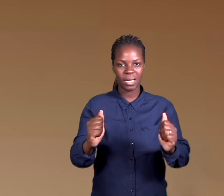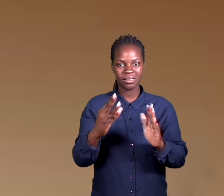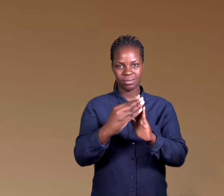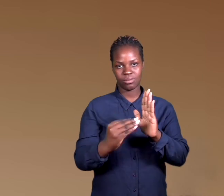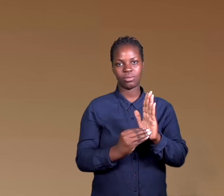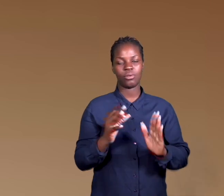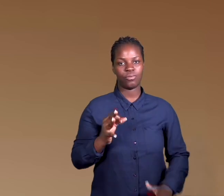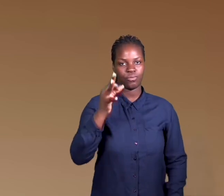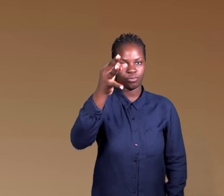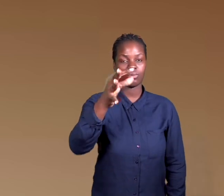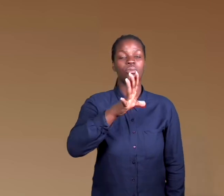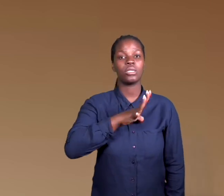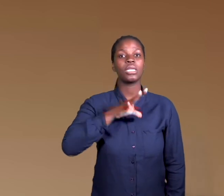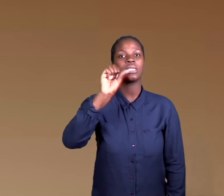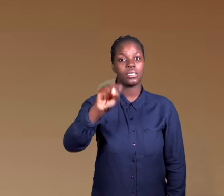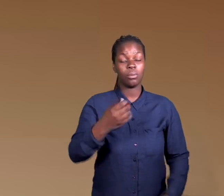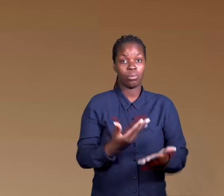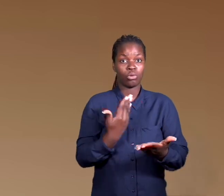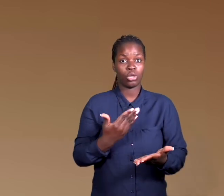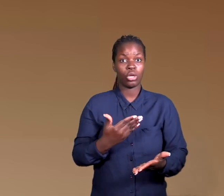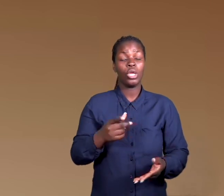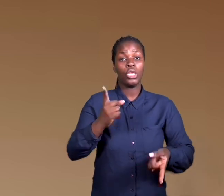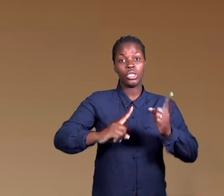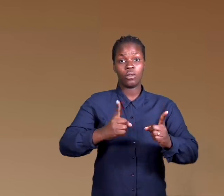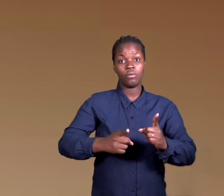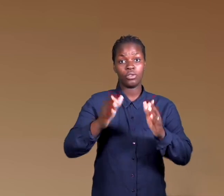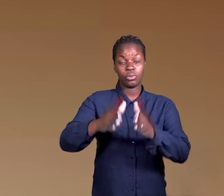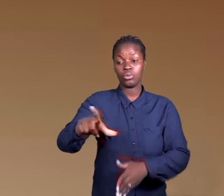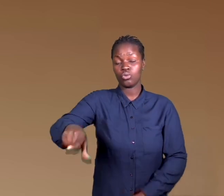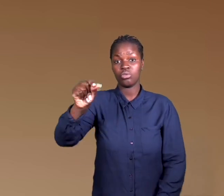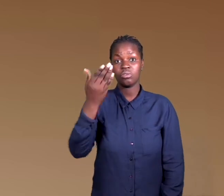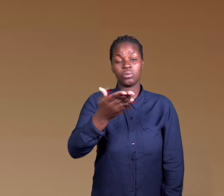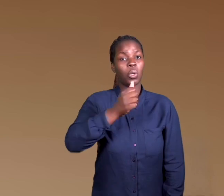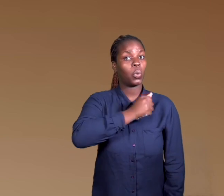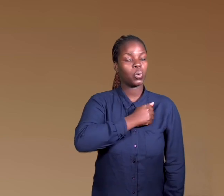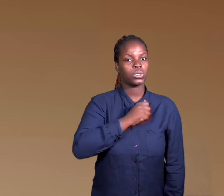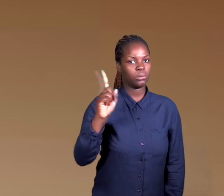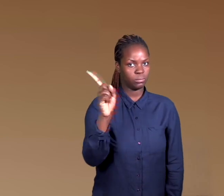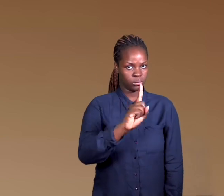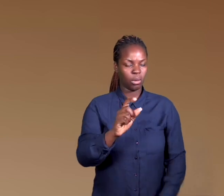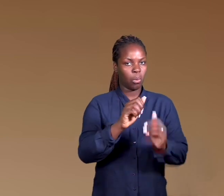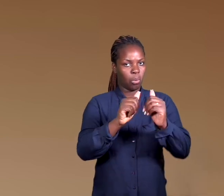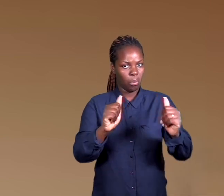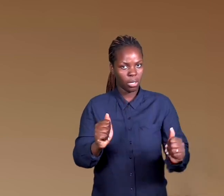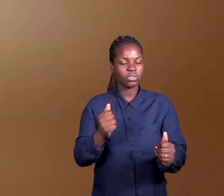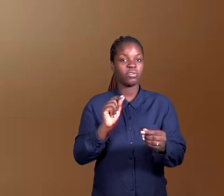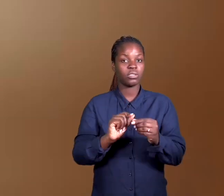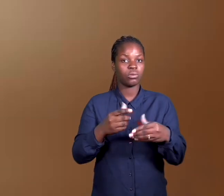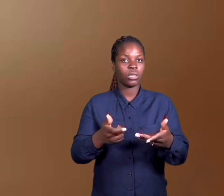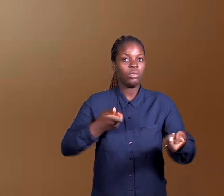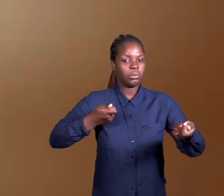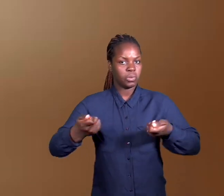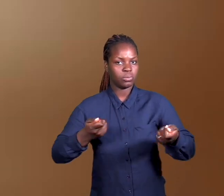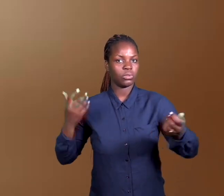individual, ela tem consequências que afetam a autarquia, pois o candidato escolhido pode não ser o ideal, mas